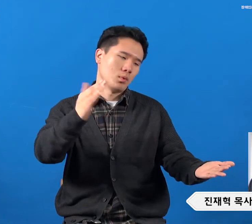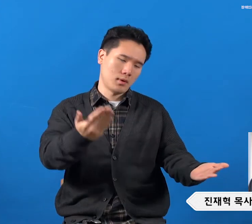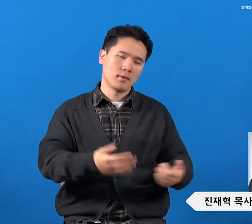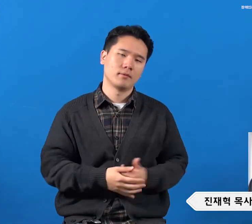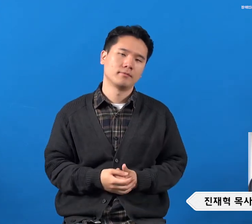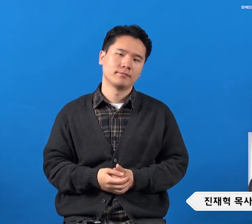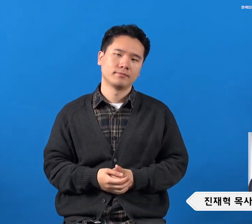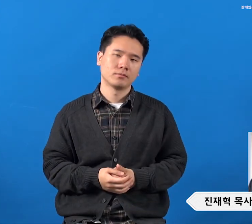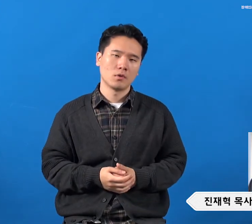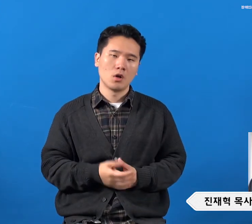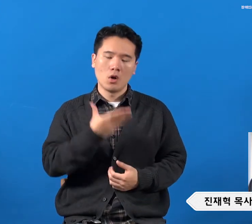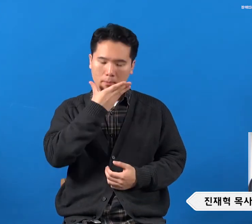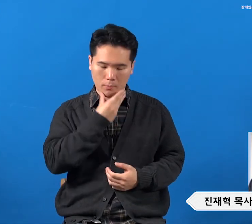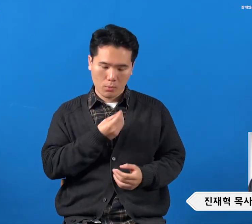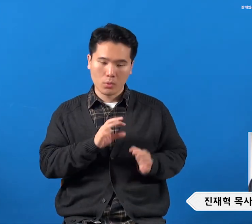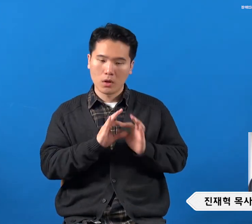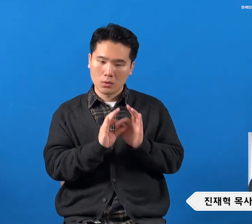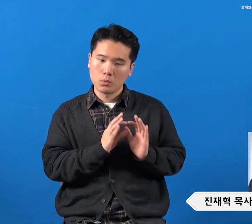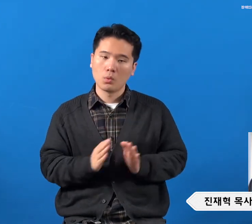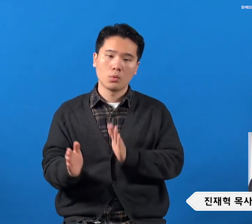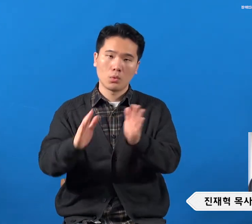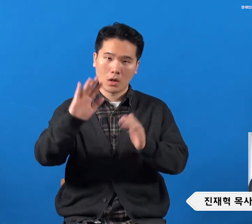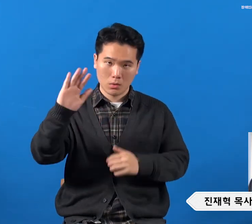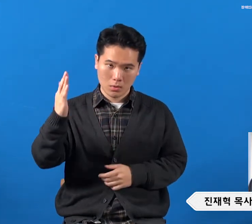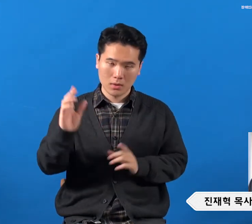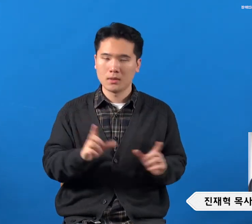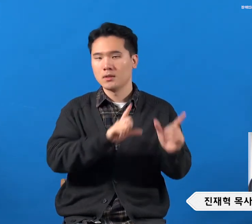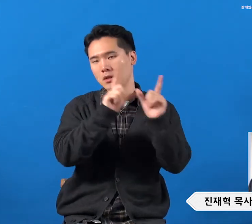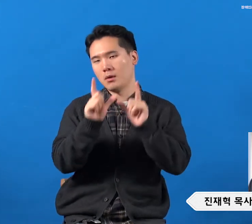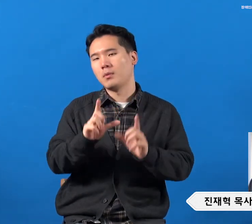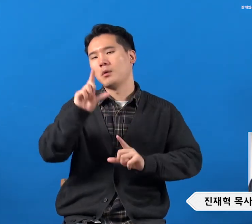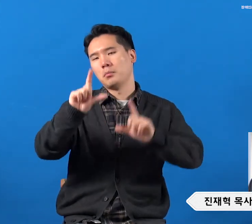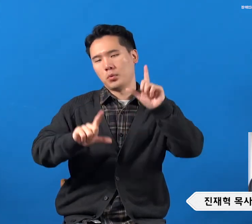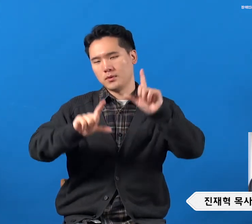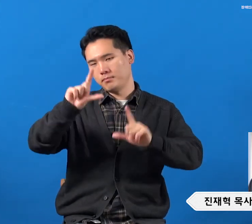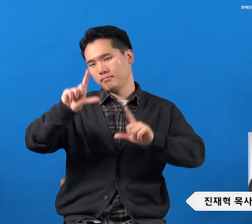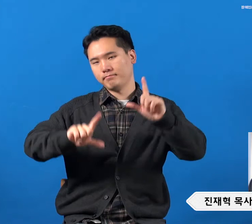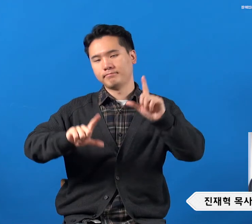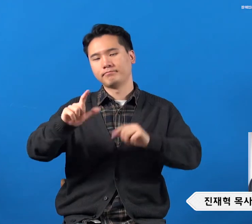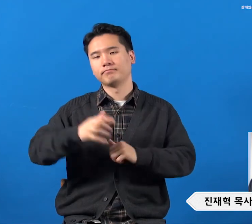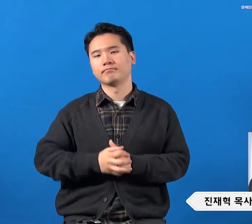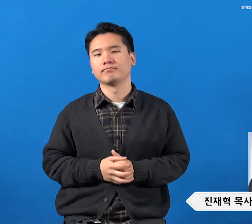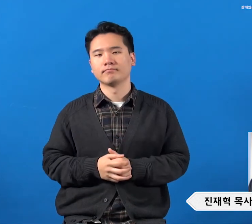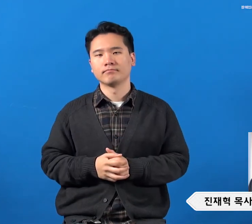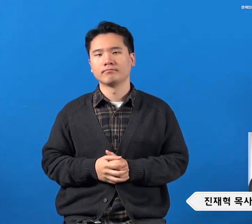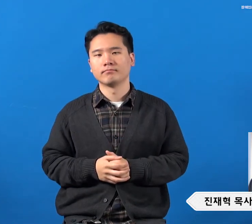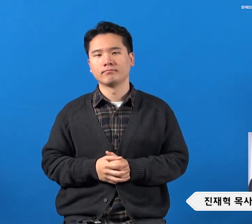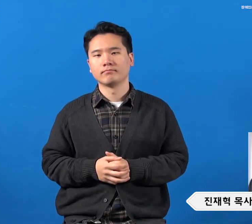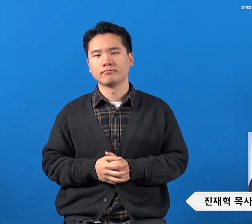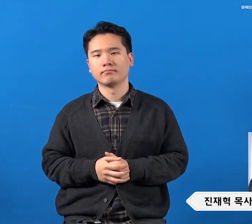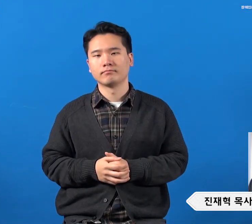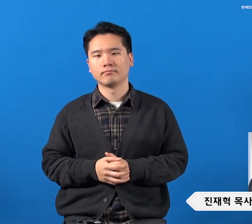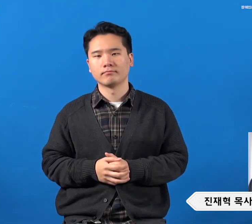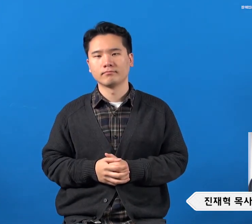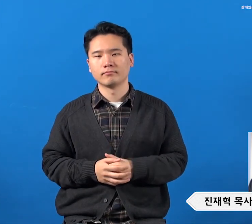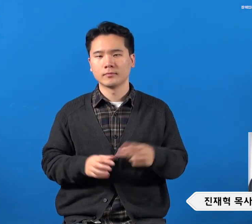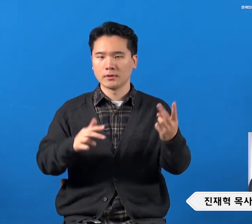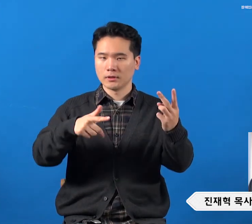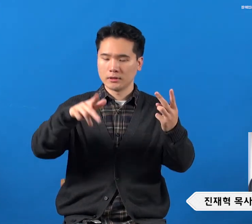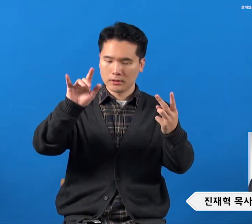될지라. 축복의 통로가 되는 삶의 모습을 말합니다. 2차 대전